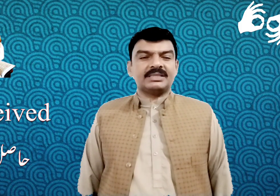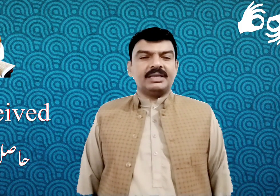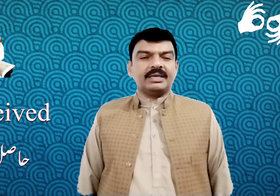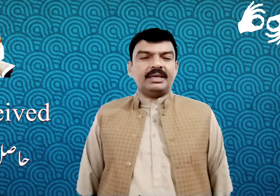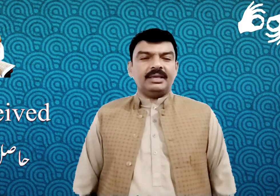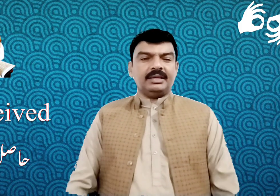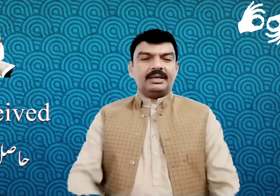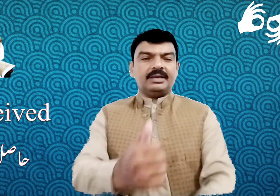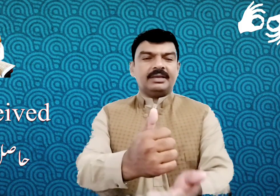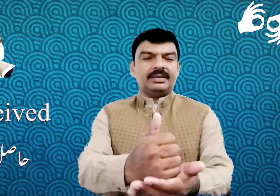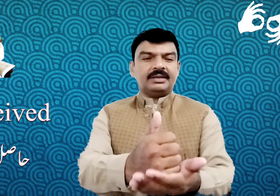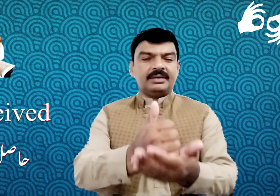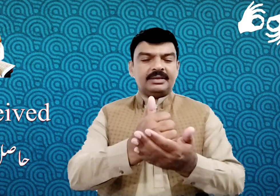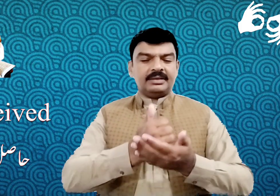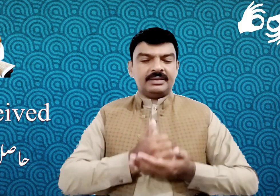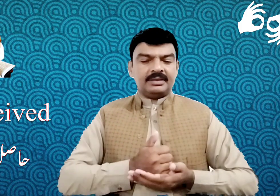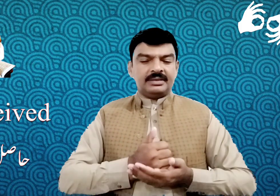हासिल की।